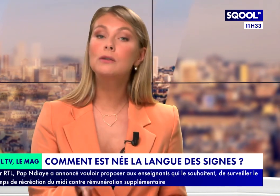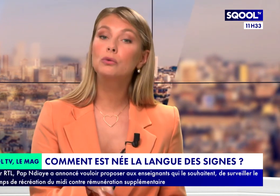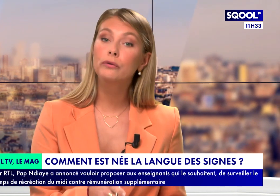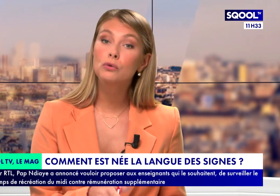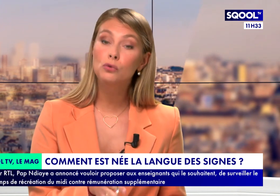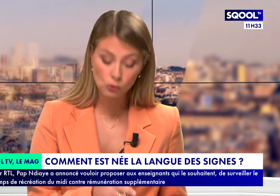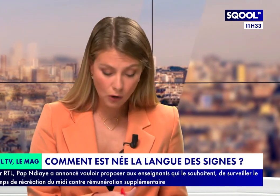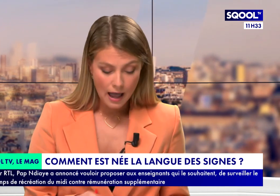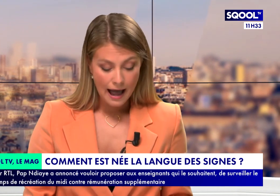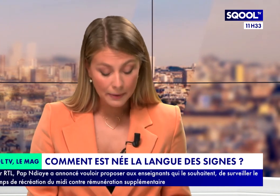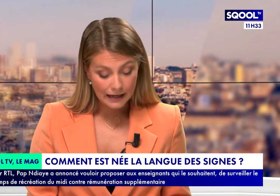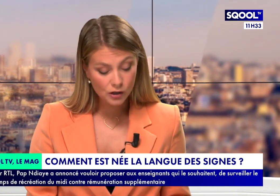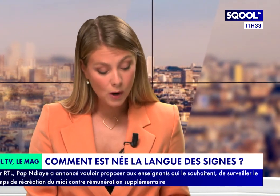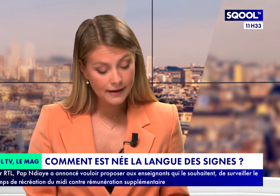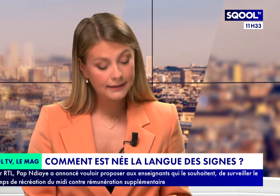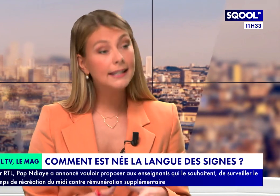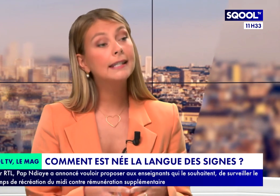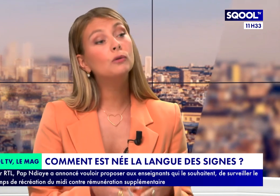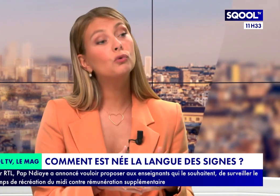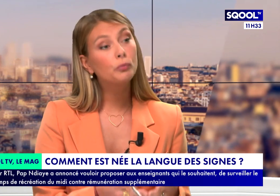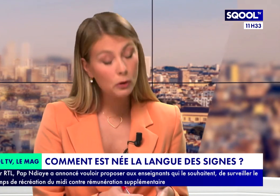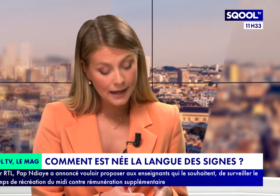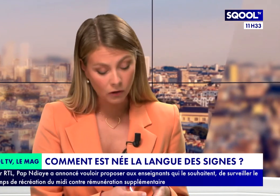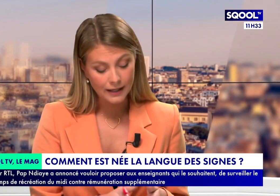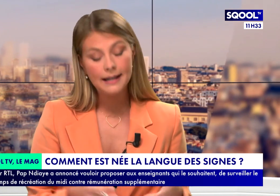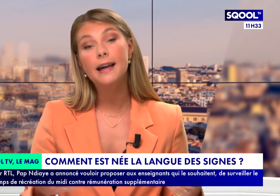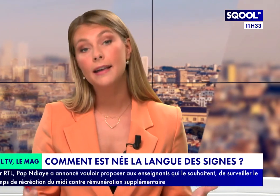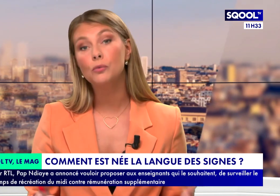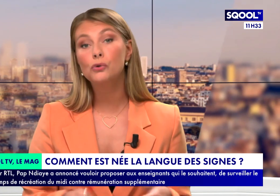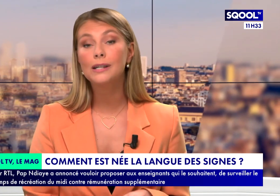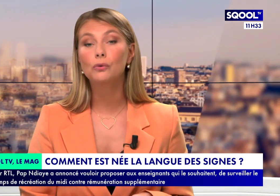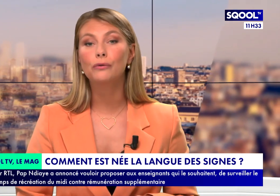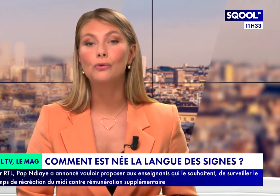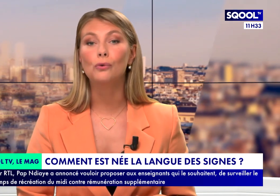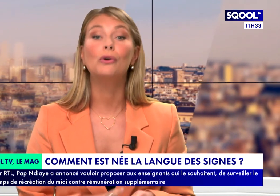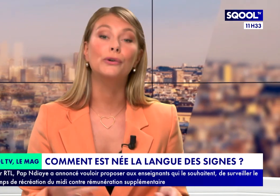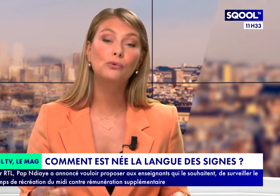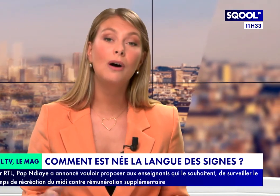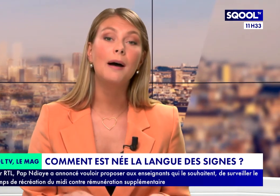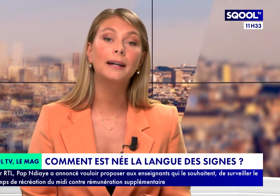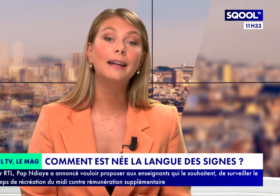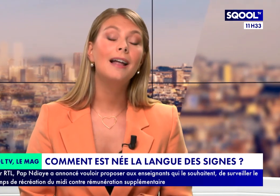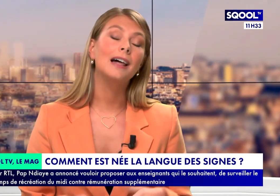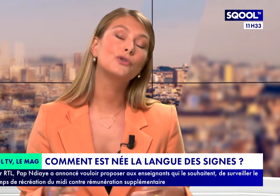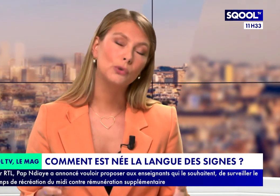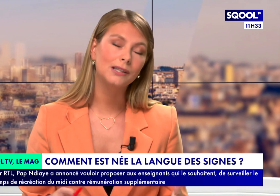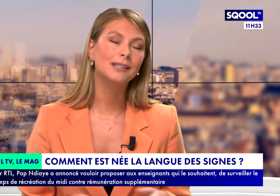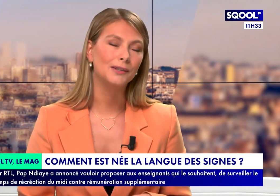sont devenus sourds après l'âge moyen d'acquisition d'une première langue. Et il y a également ceux qui sont devenus sourds après l'âge de 70 ans.